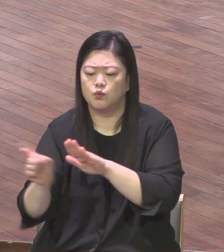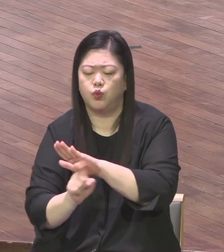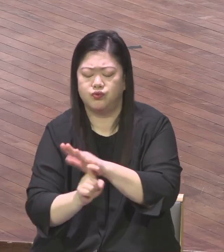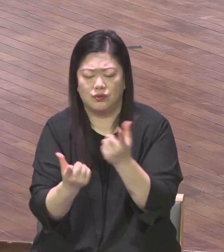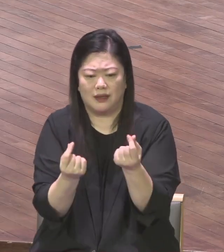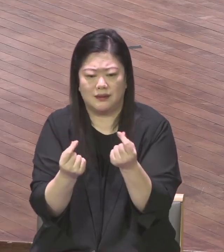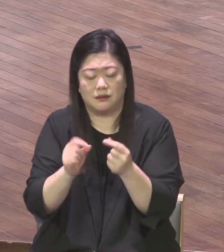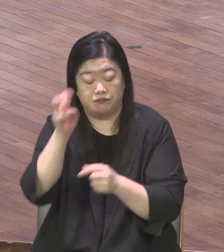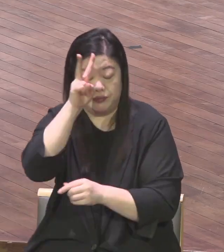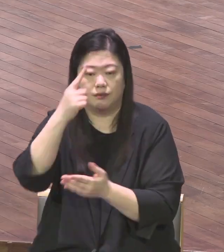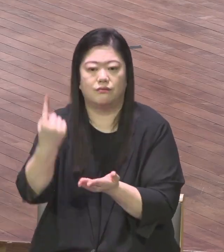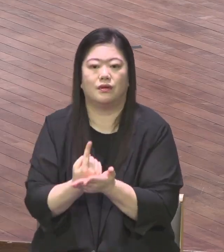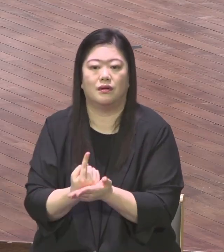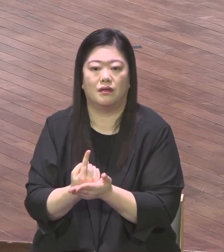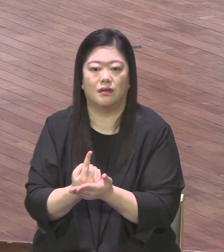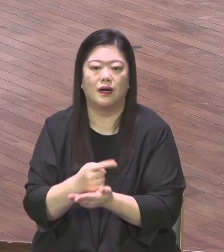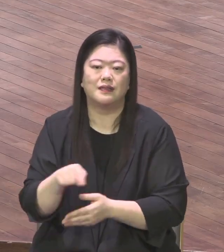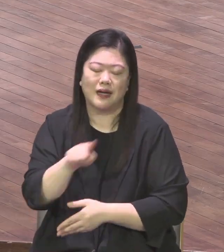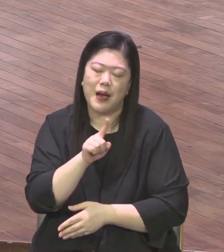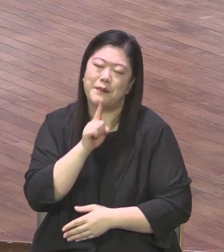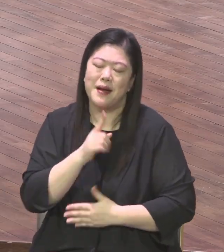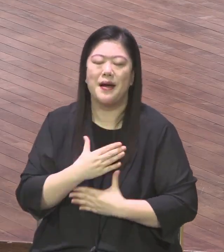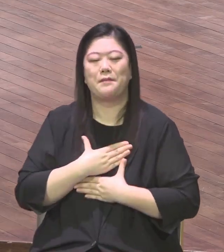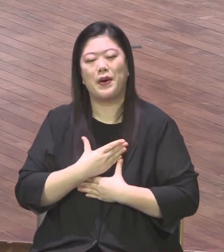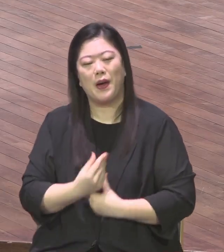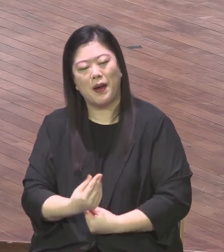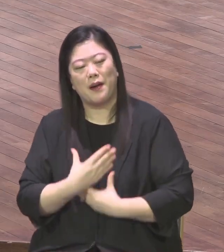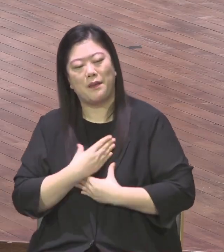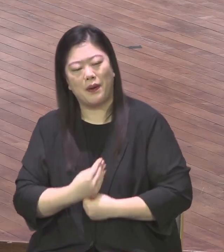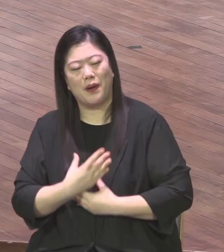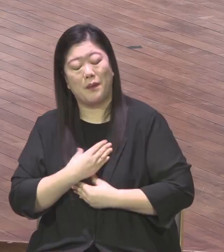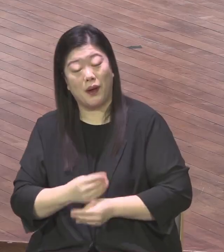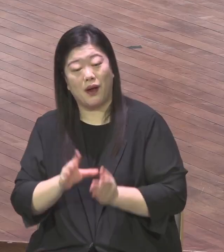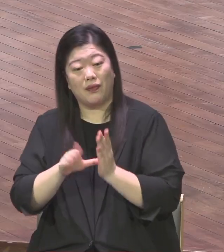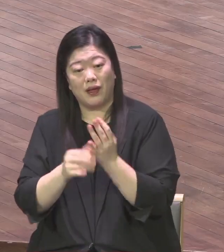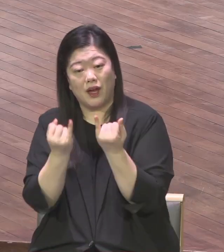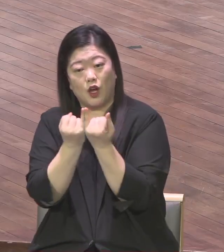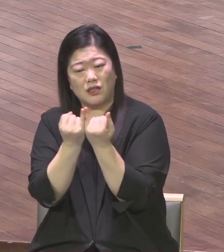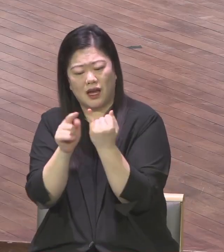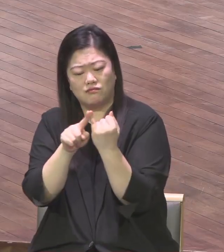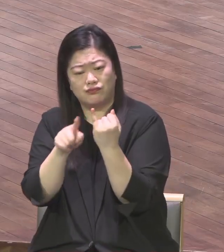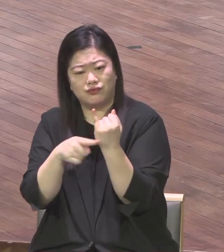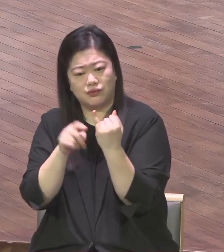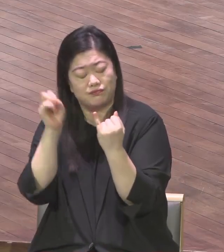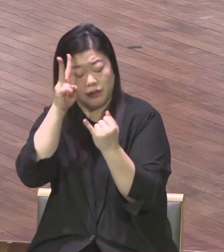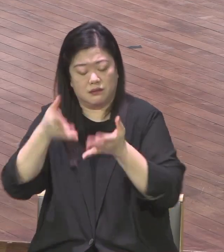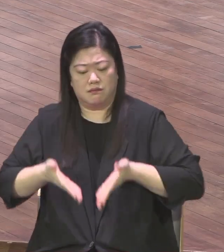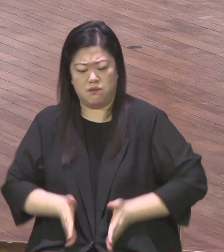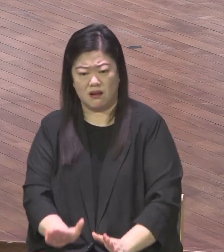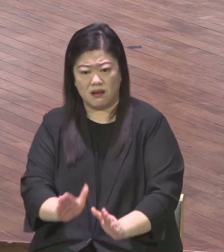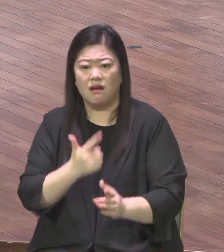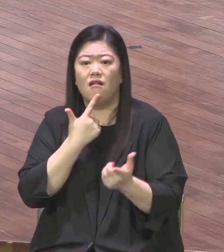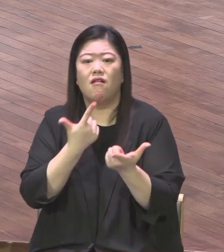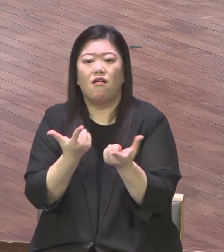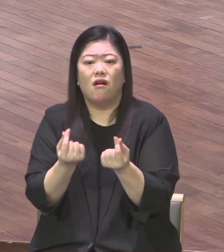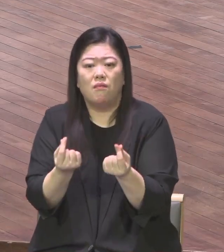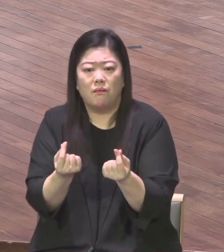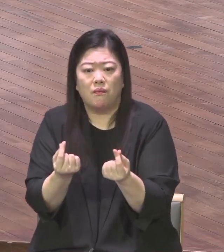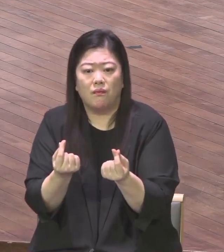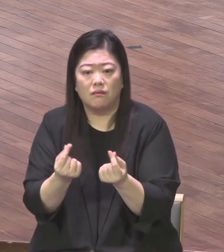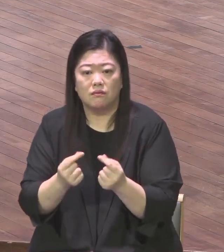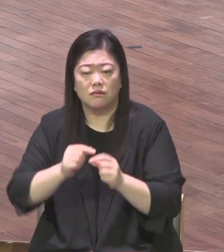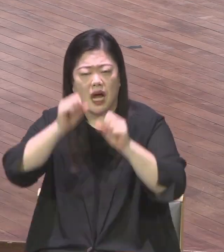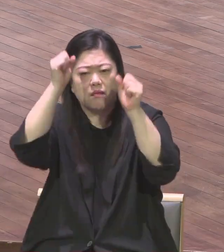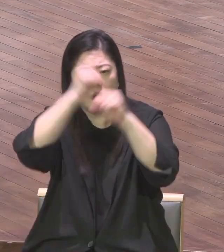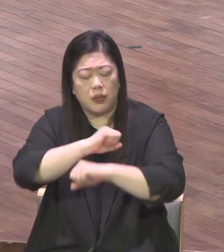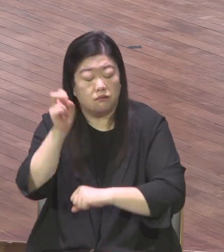때문이라. 그들이 편안하다 안전하다 할 그때에 임신한 여자에게 해산의 고통이 이른과 같이 멸망이 갑자기